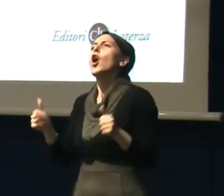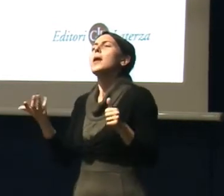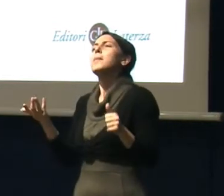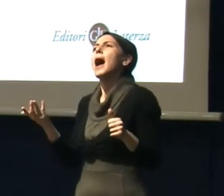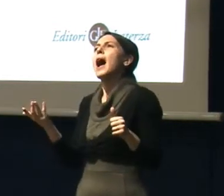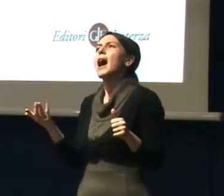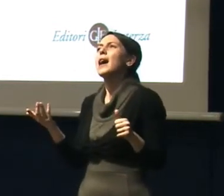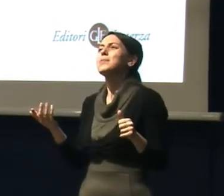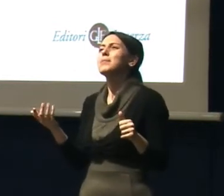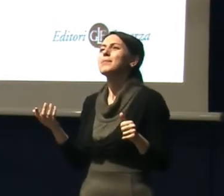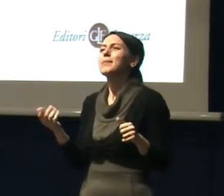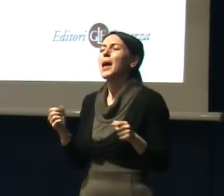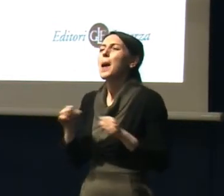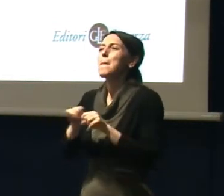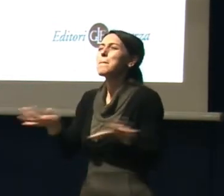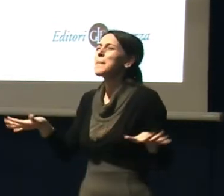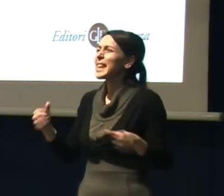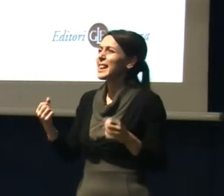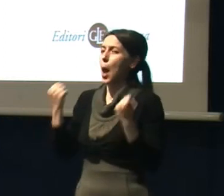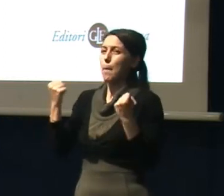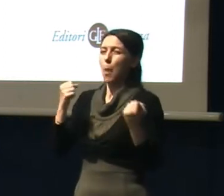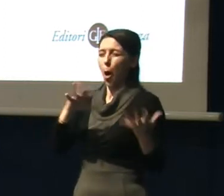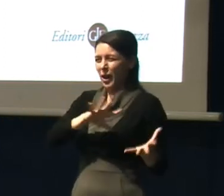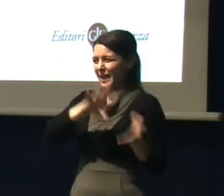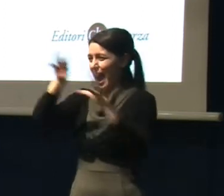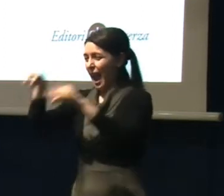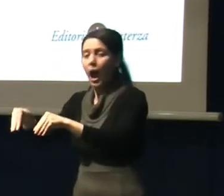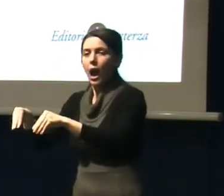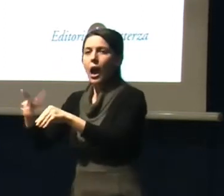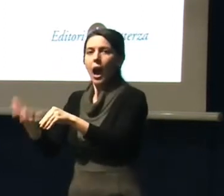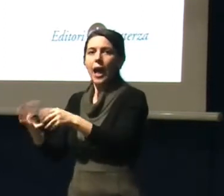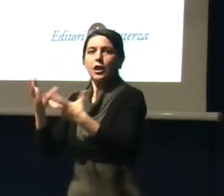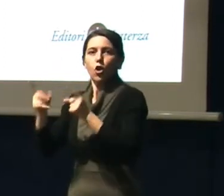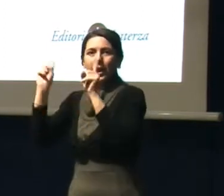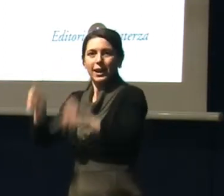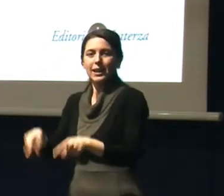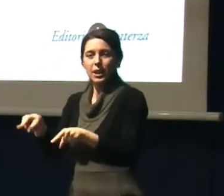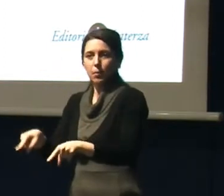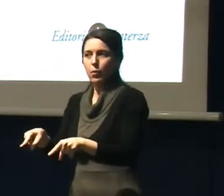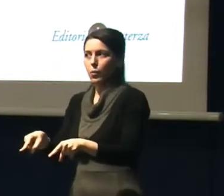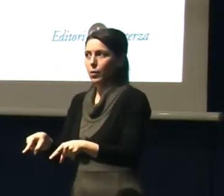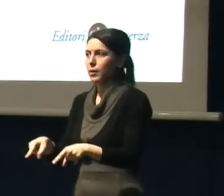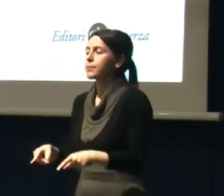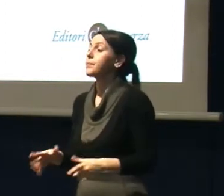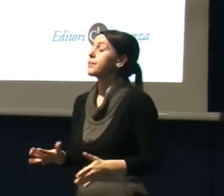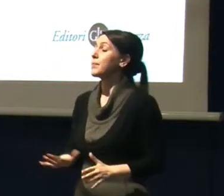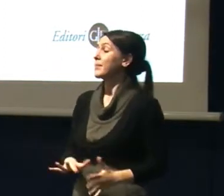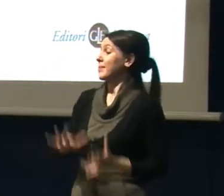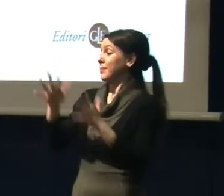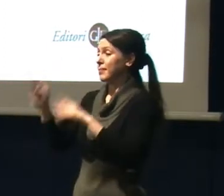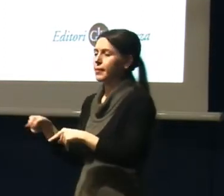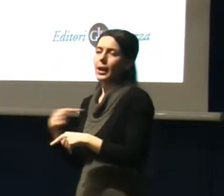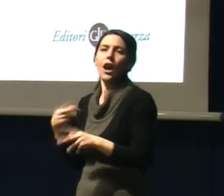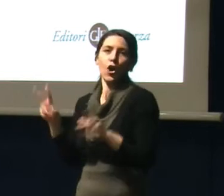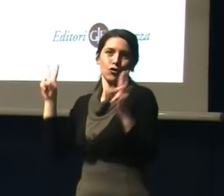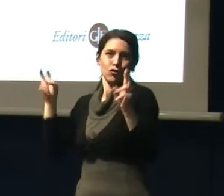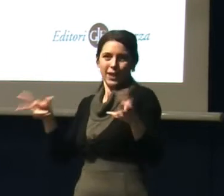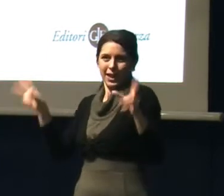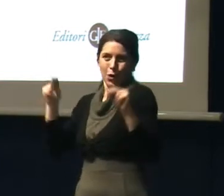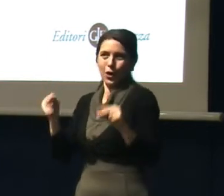mediatico e è in crisi d'altra parte sempre per fare diciamo una citazione